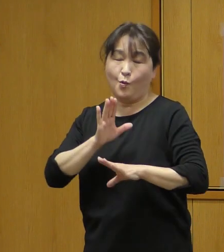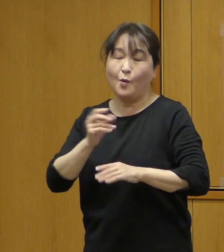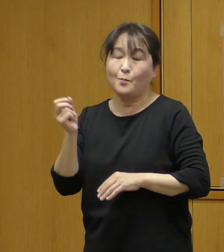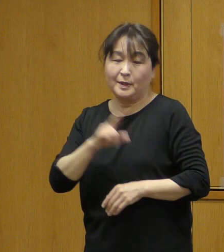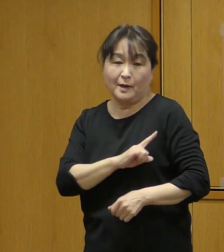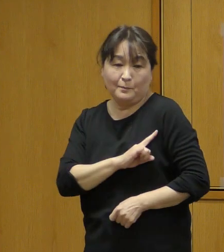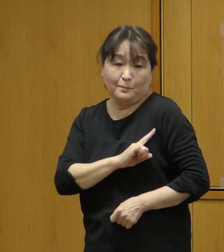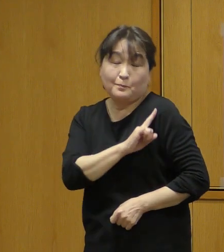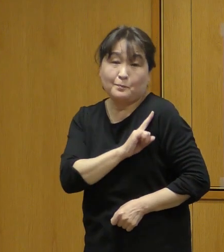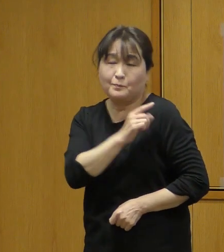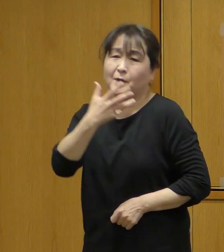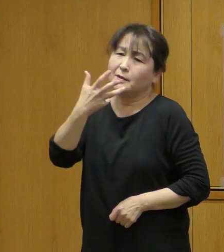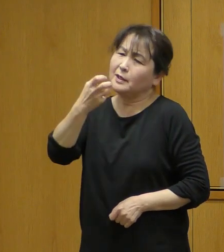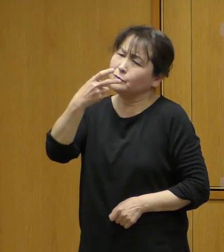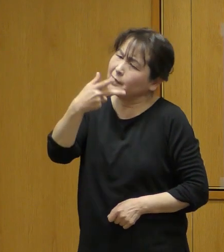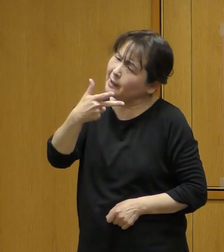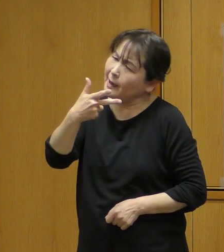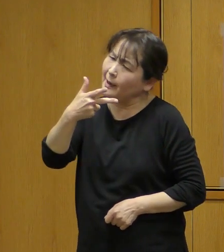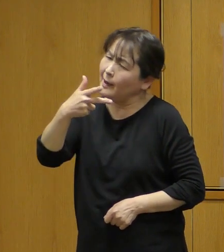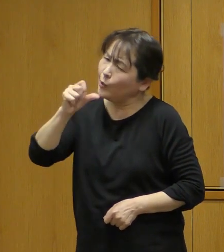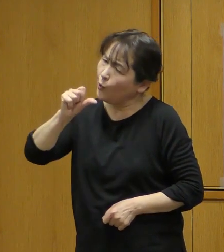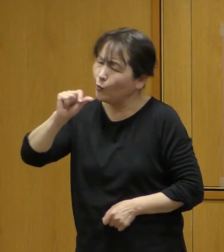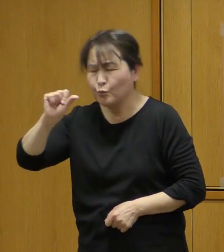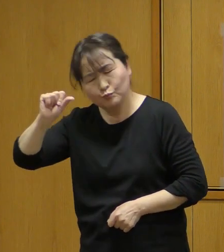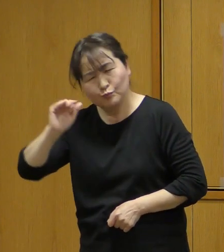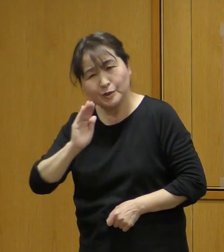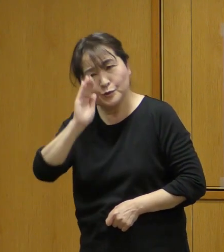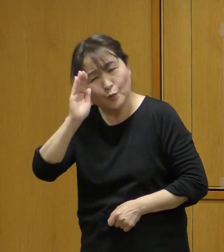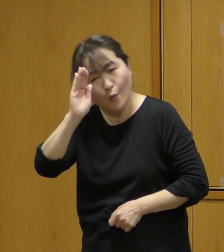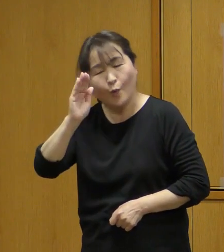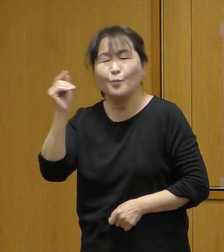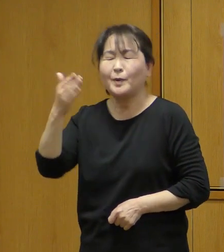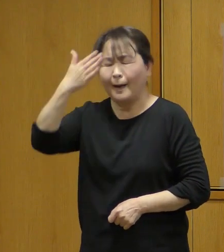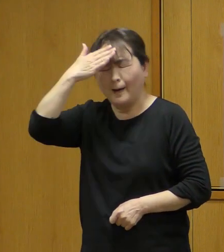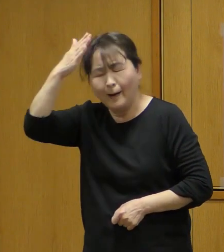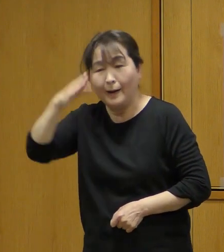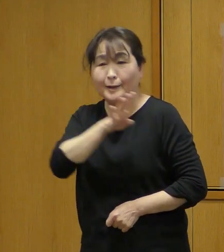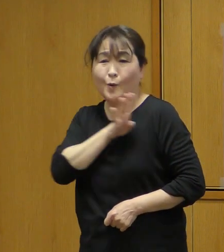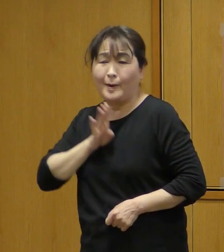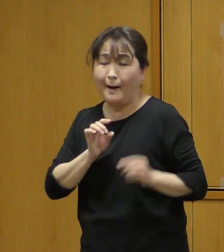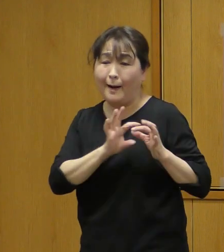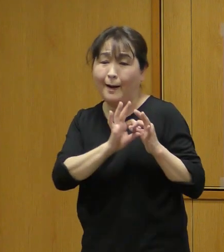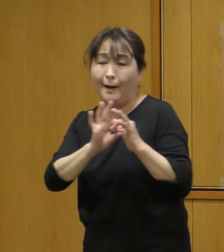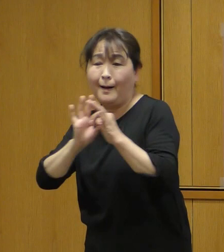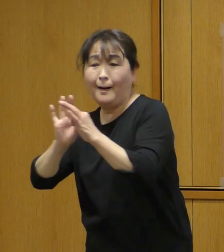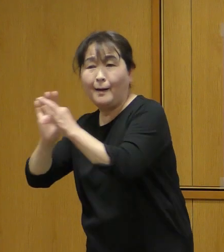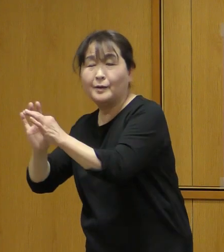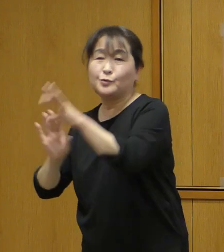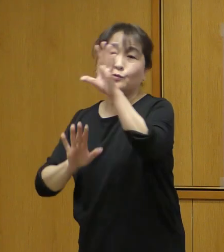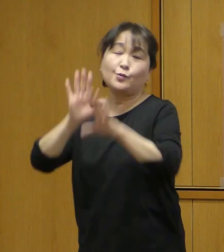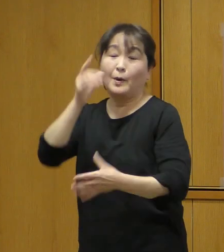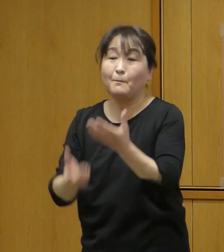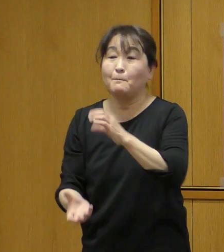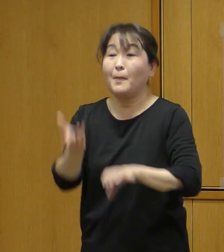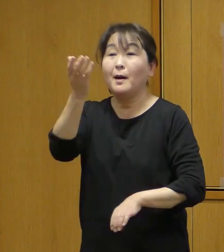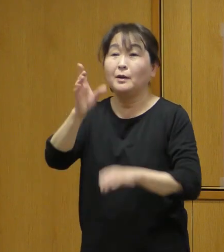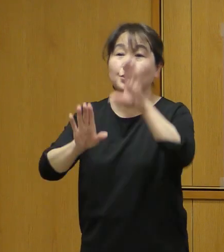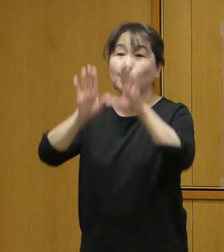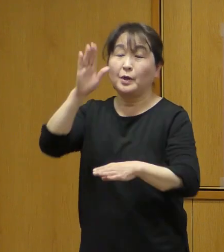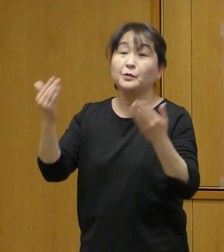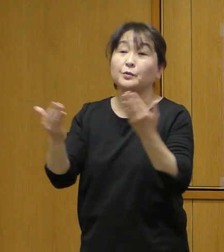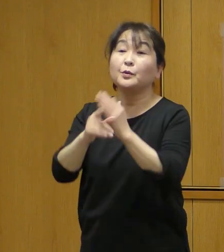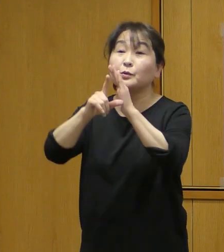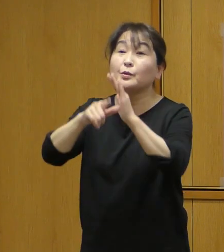37度5分以上の発熱が4日以上続くといった状態